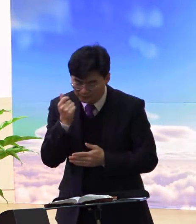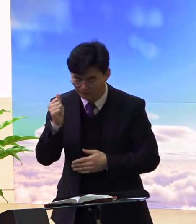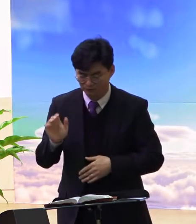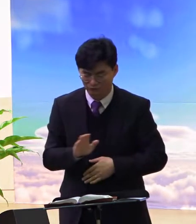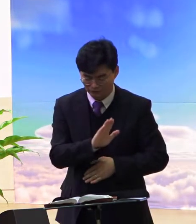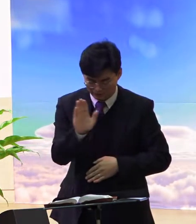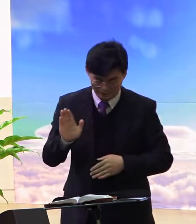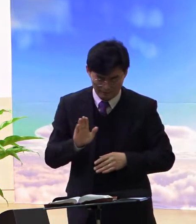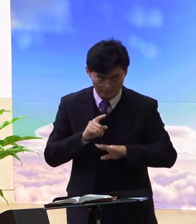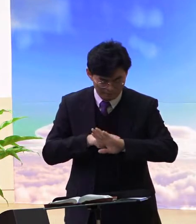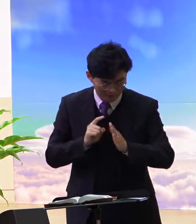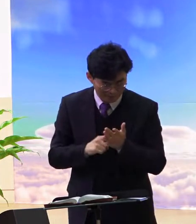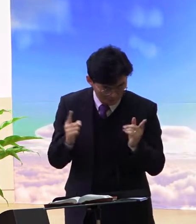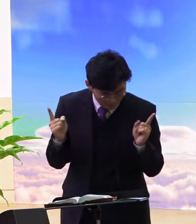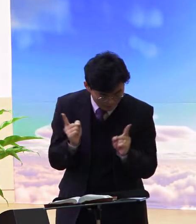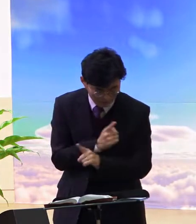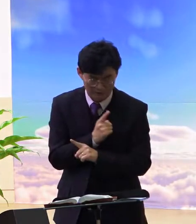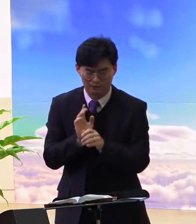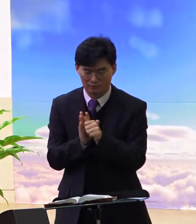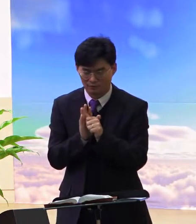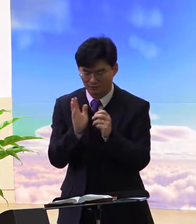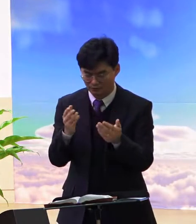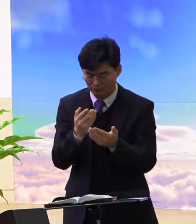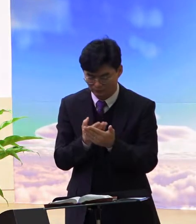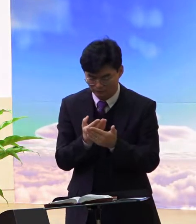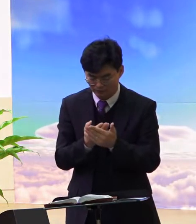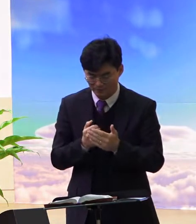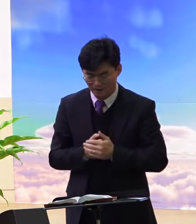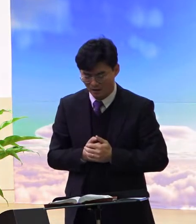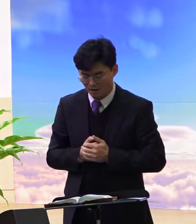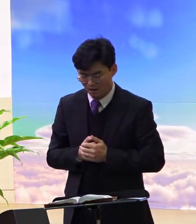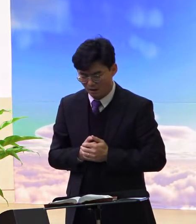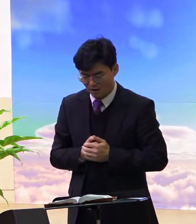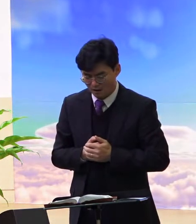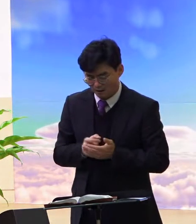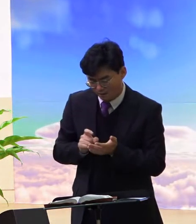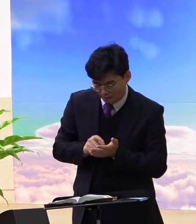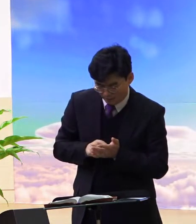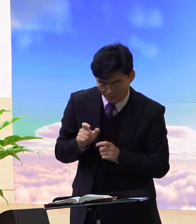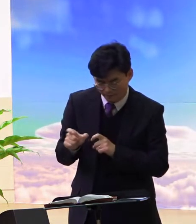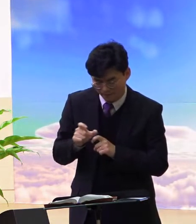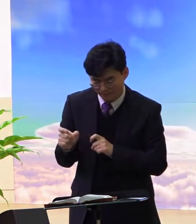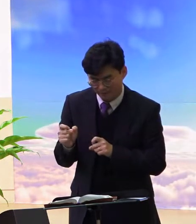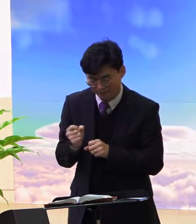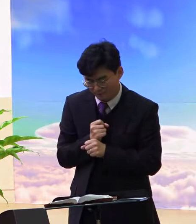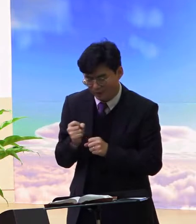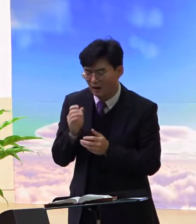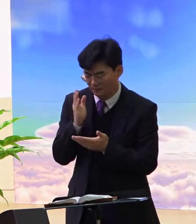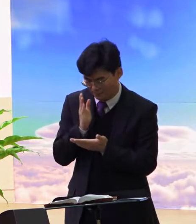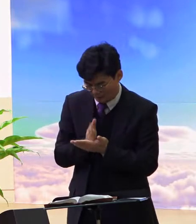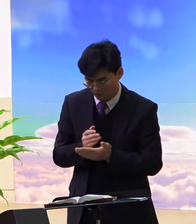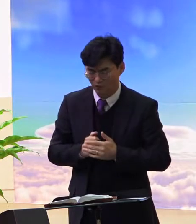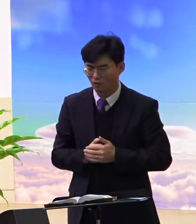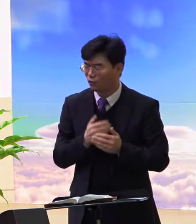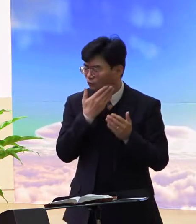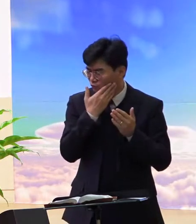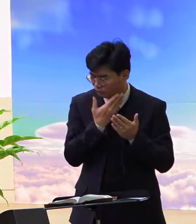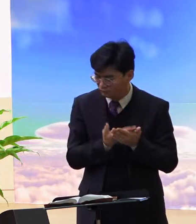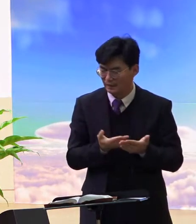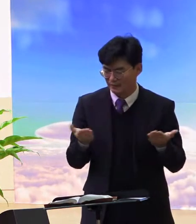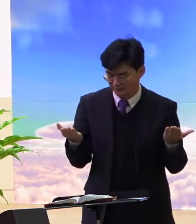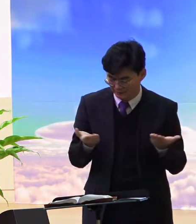마음들을 주시고 눈앞에 있는 급한 일을 먼저 처리하는 허접한 삶이 아닌 진짜 중요한 일이 무엇인지